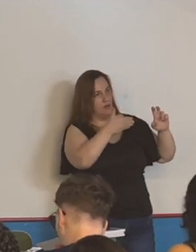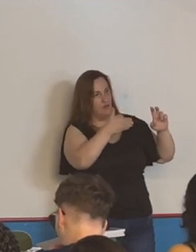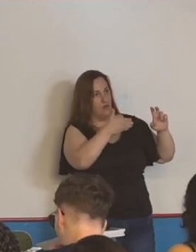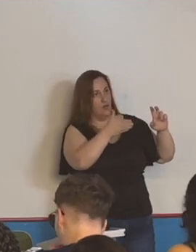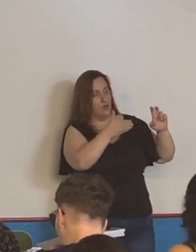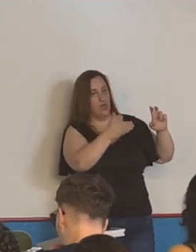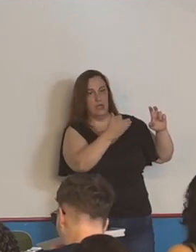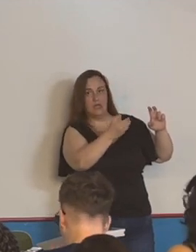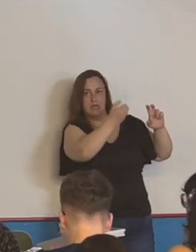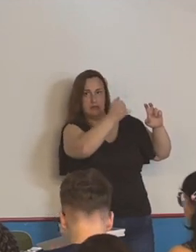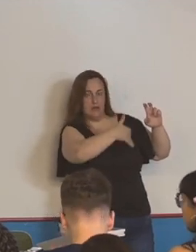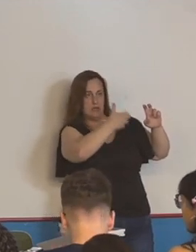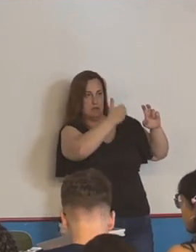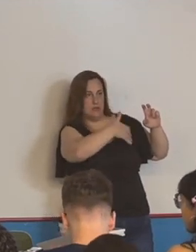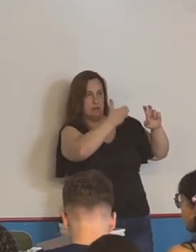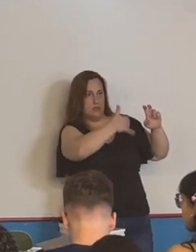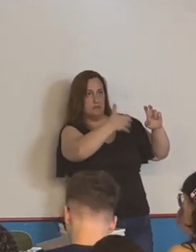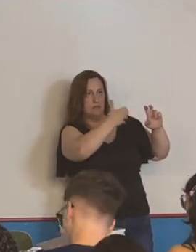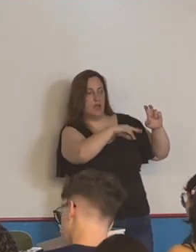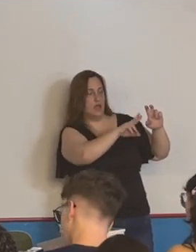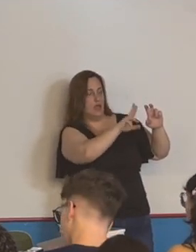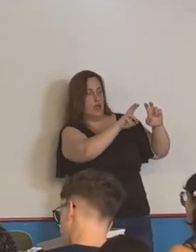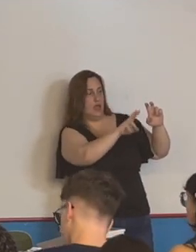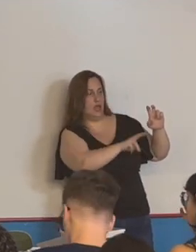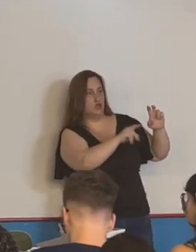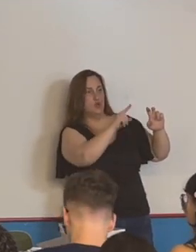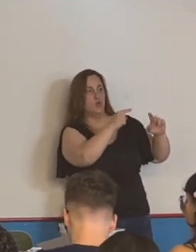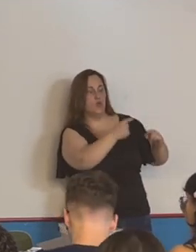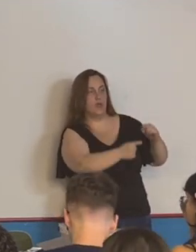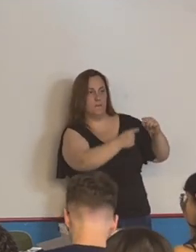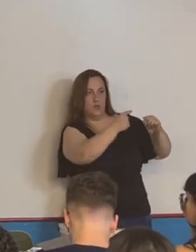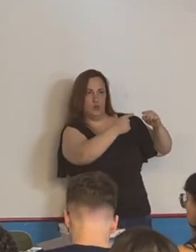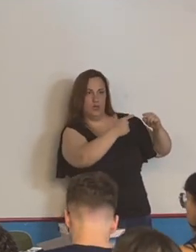começo a falar mais de questões políticas atuais e também